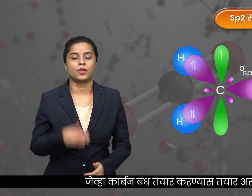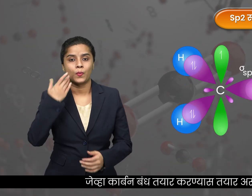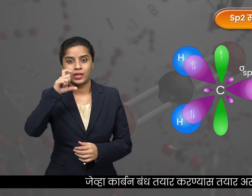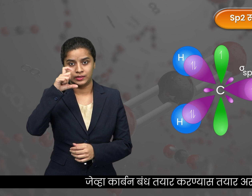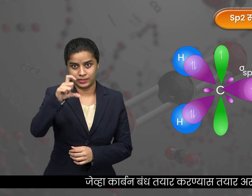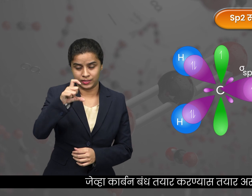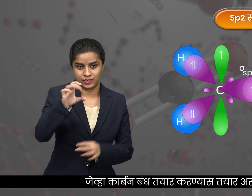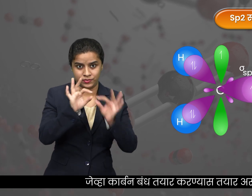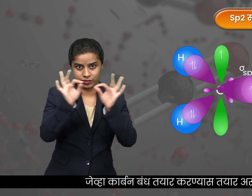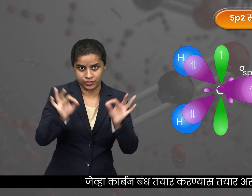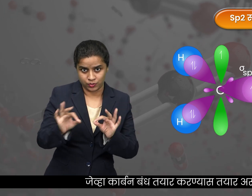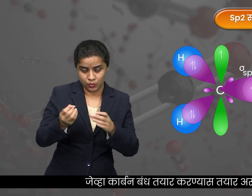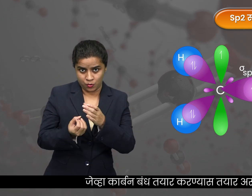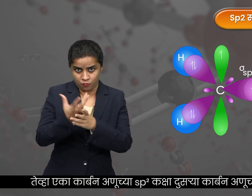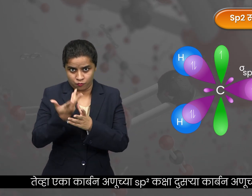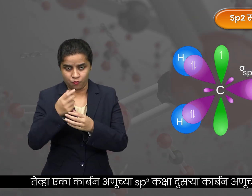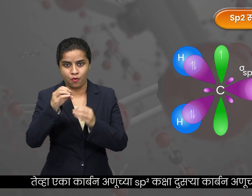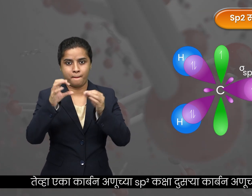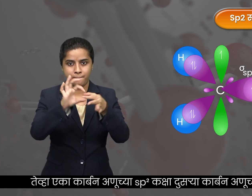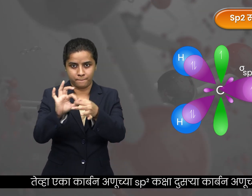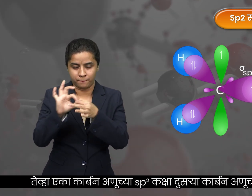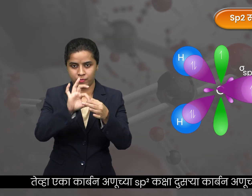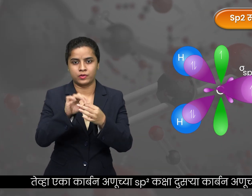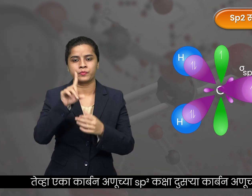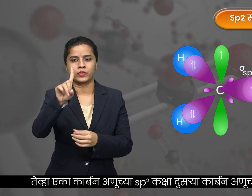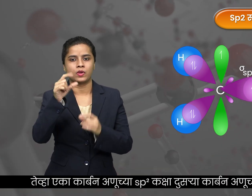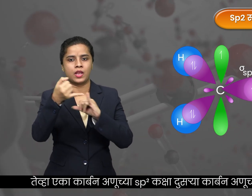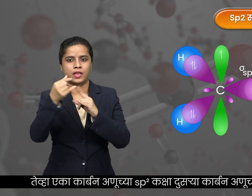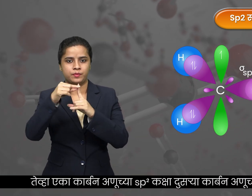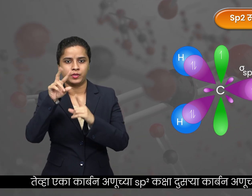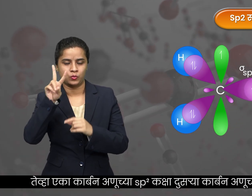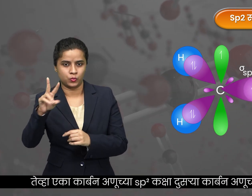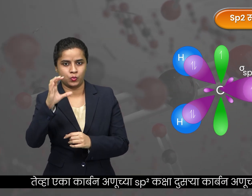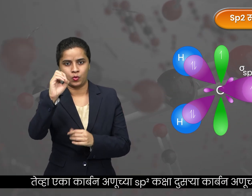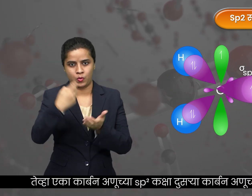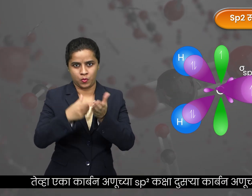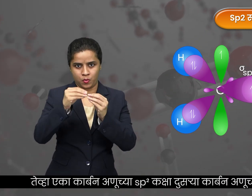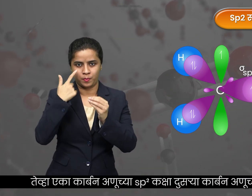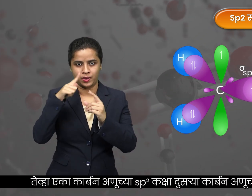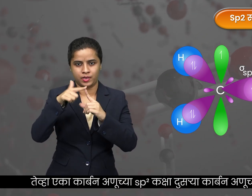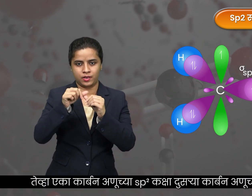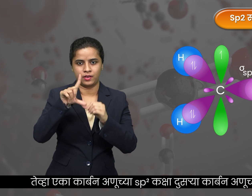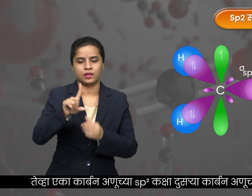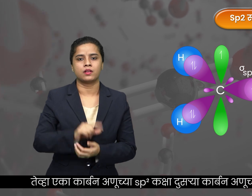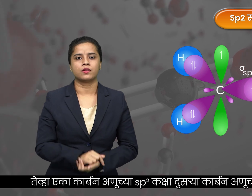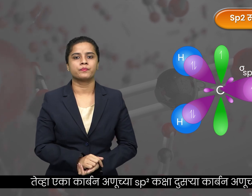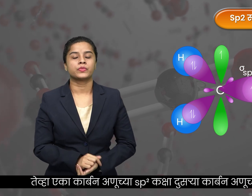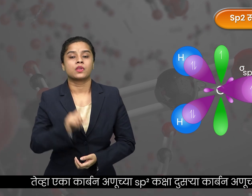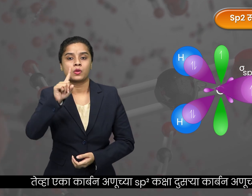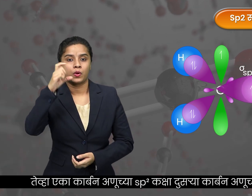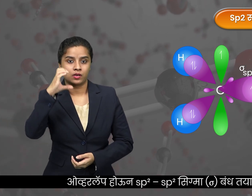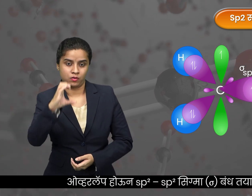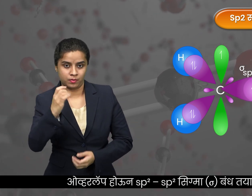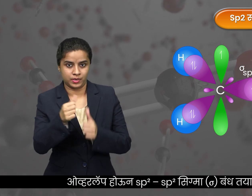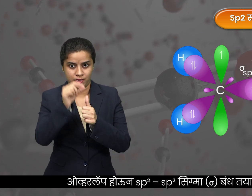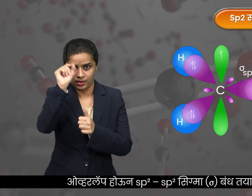जेव्हा कार्बन बंध तयार करण्यास तयार असतो तेव्हा एका कार्बन अणूच्या sp2 कक्षा दुसऱ्या कार्बन अणूच्या sp2